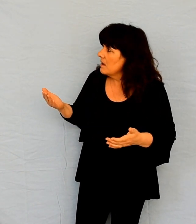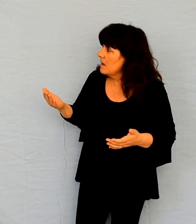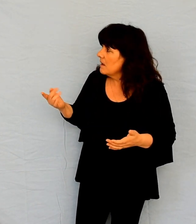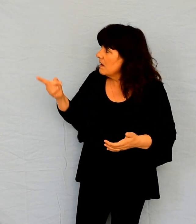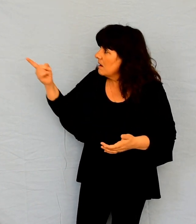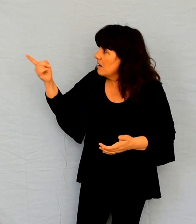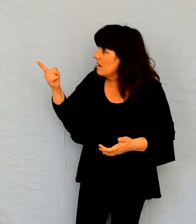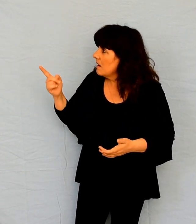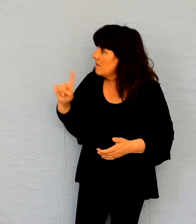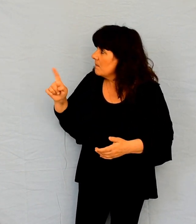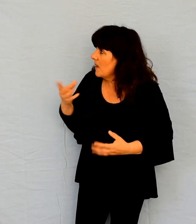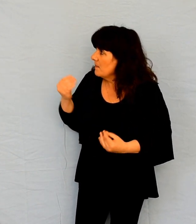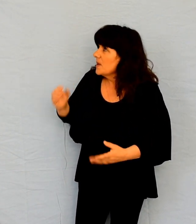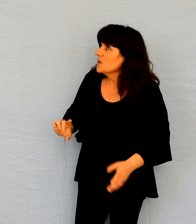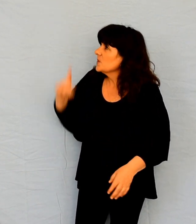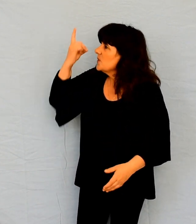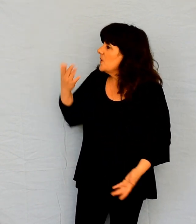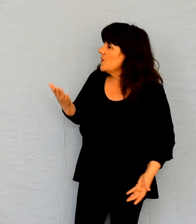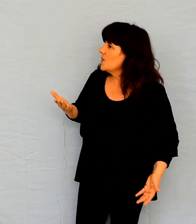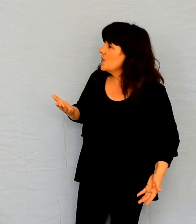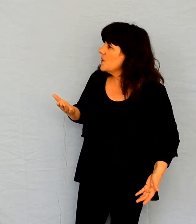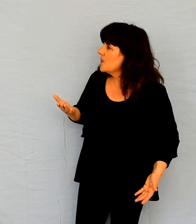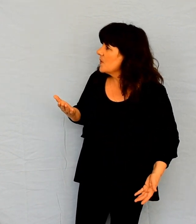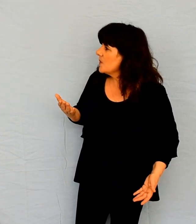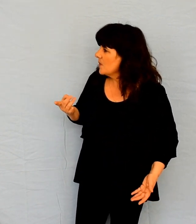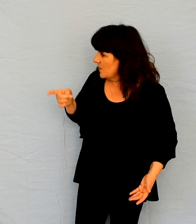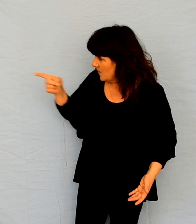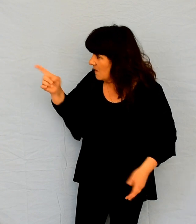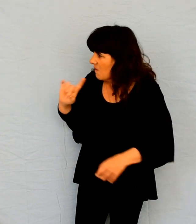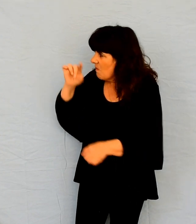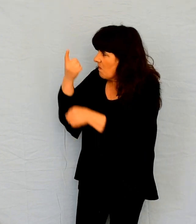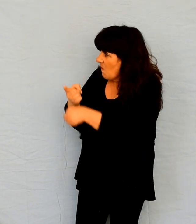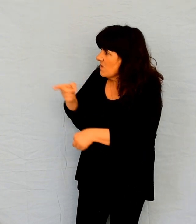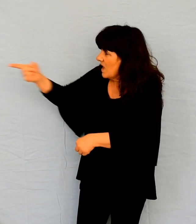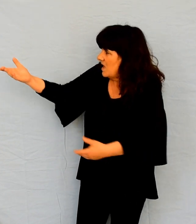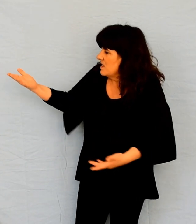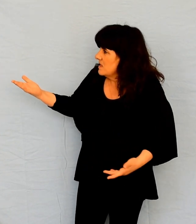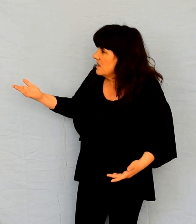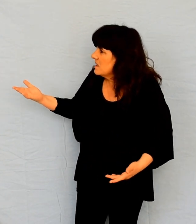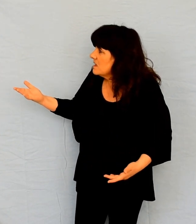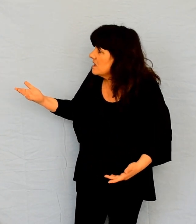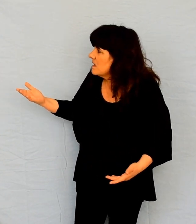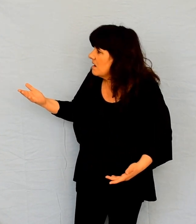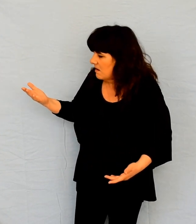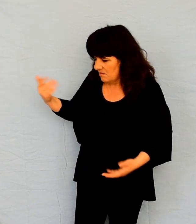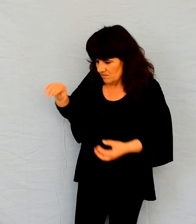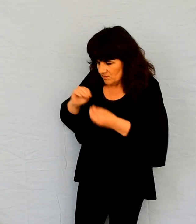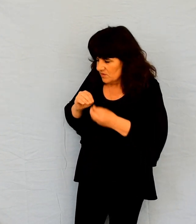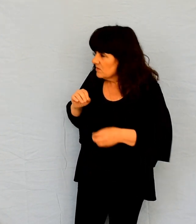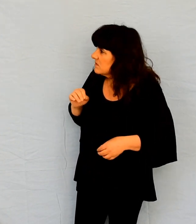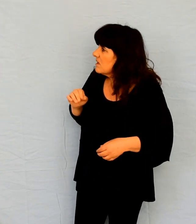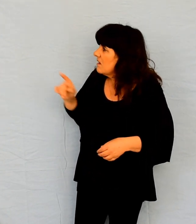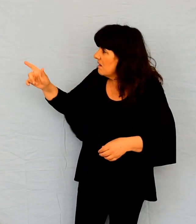pas Dieu ? Tu es pourtant un condamné, toi aussi. Et puis, pour nous, c'est